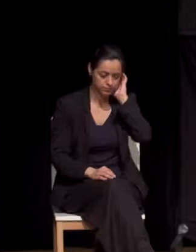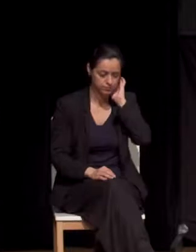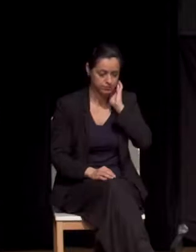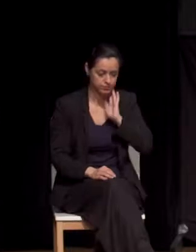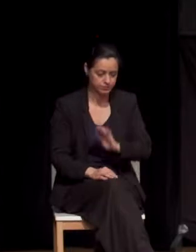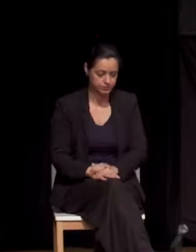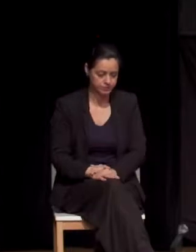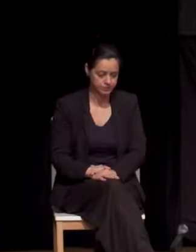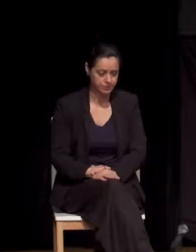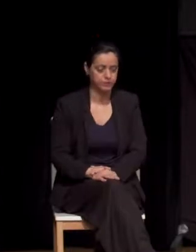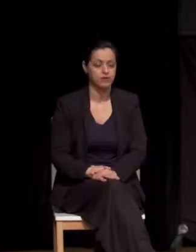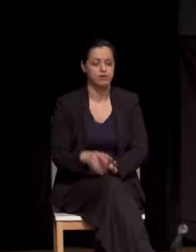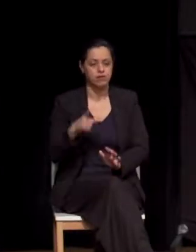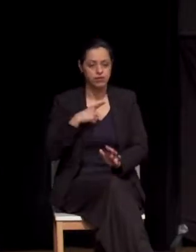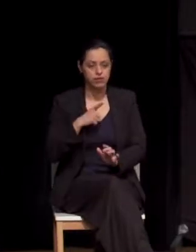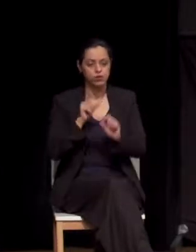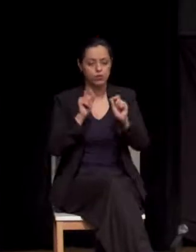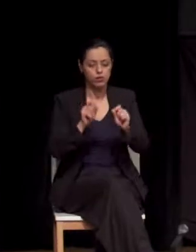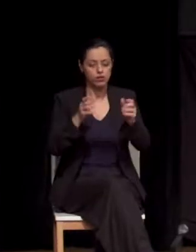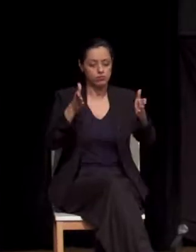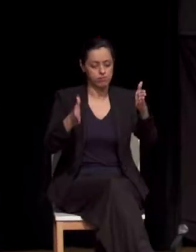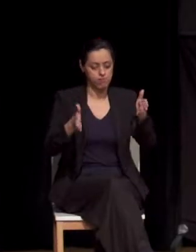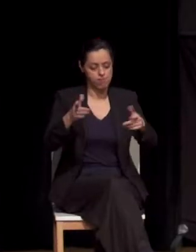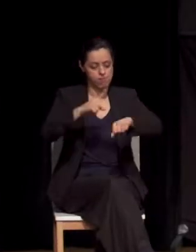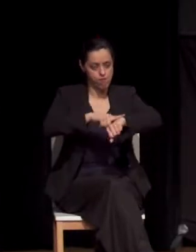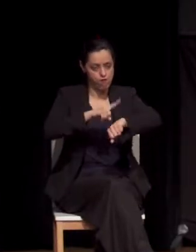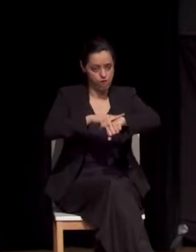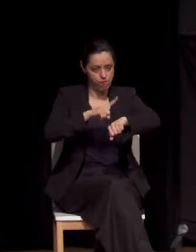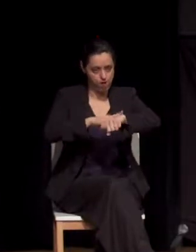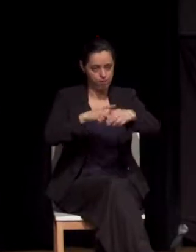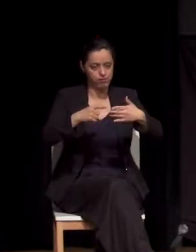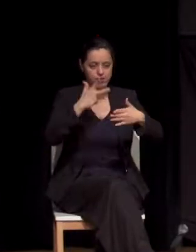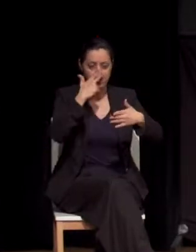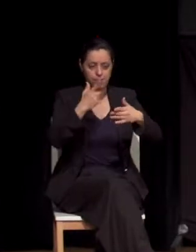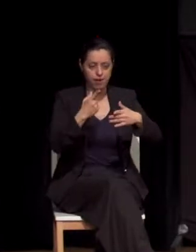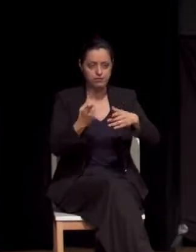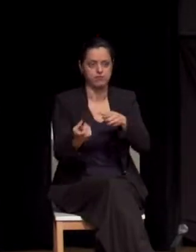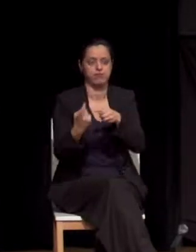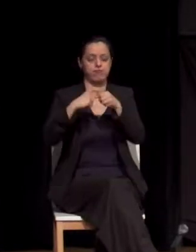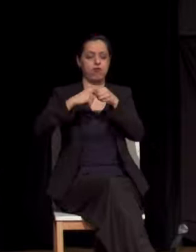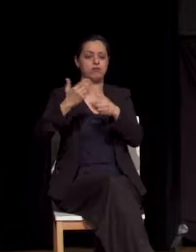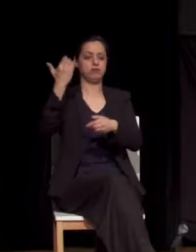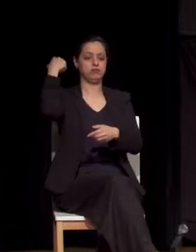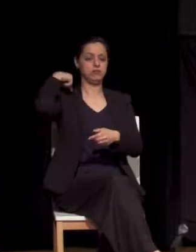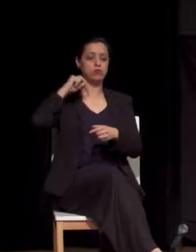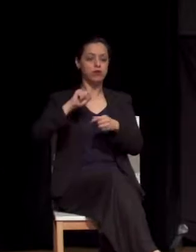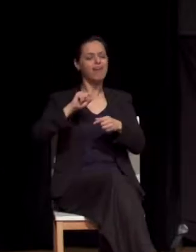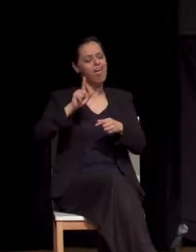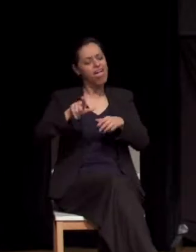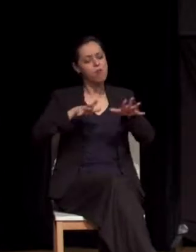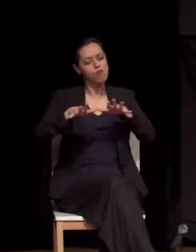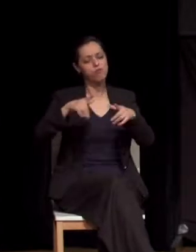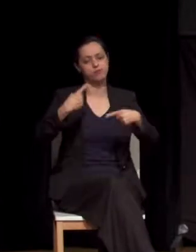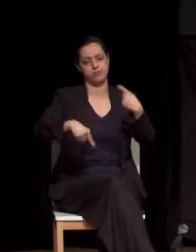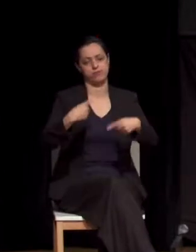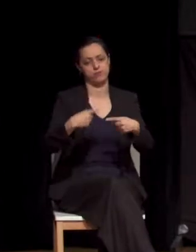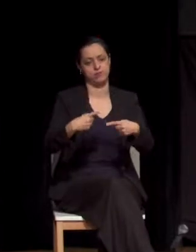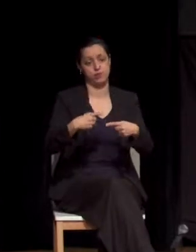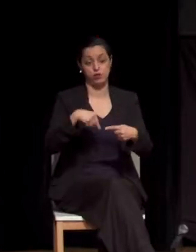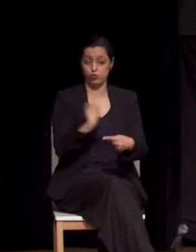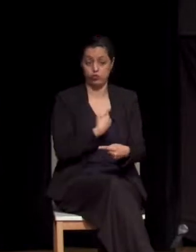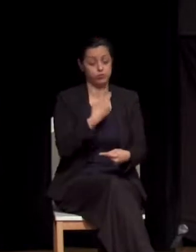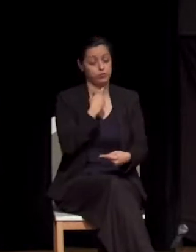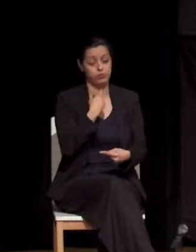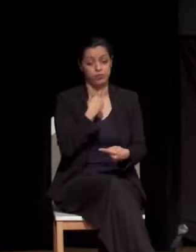esse retrocesso, faz parte do movimento da política, né? O que a gente não tem que aceitar é